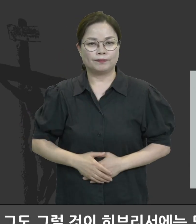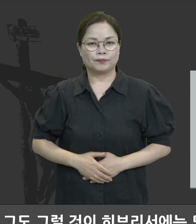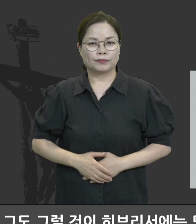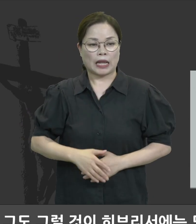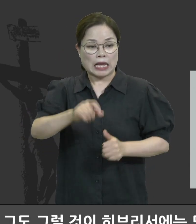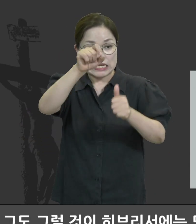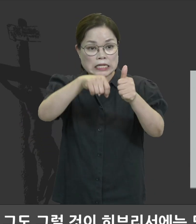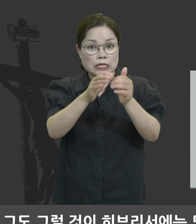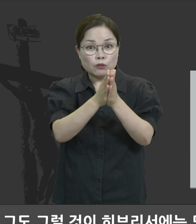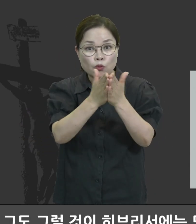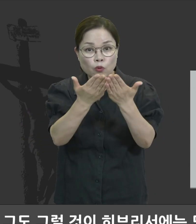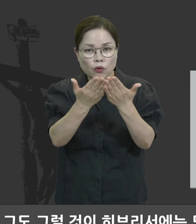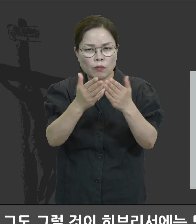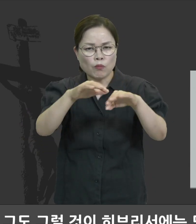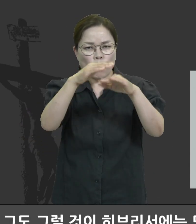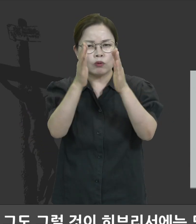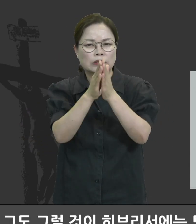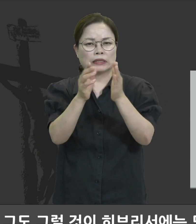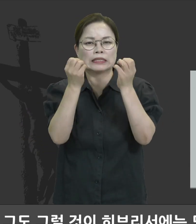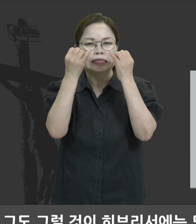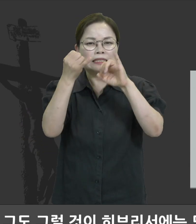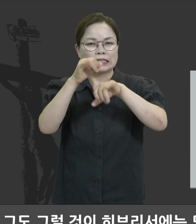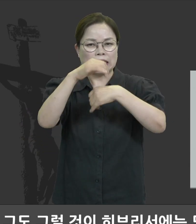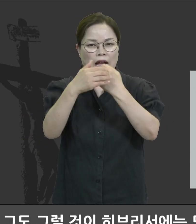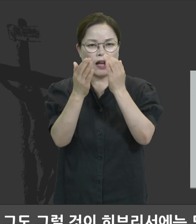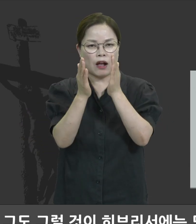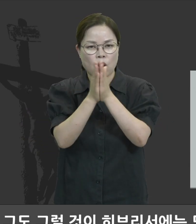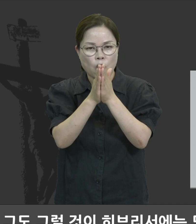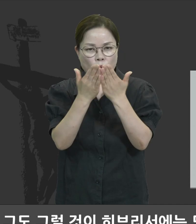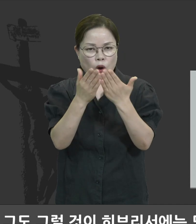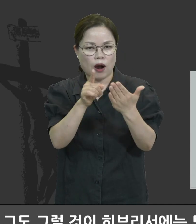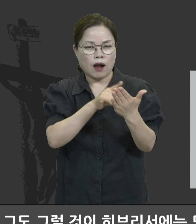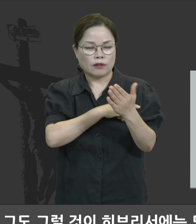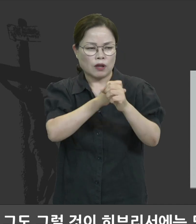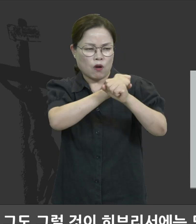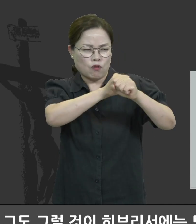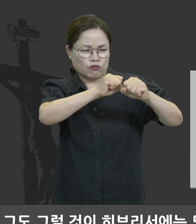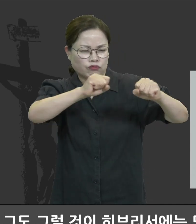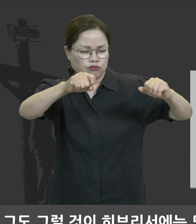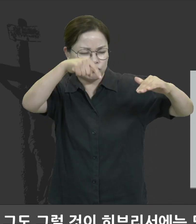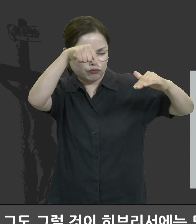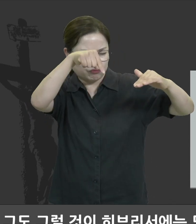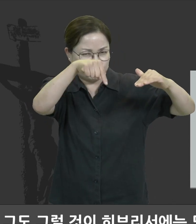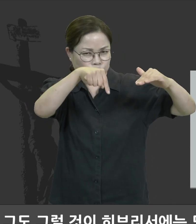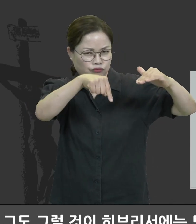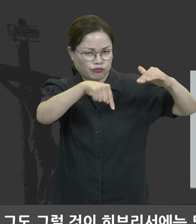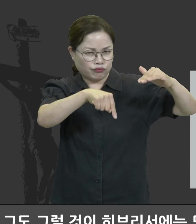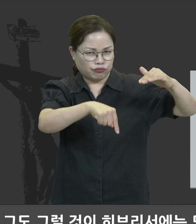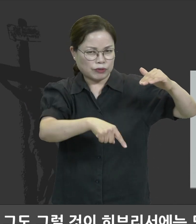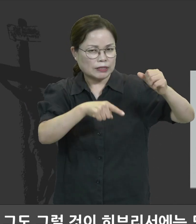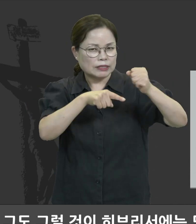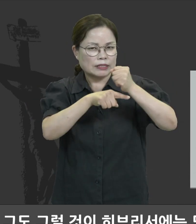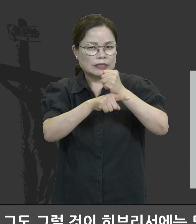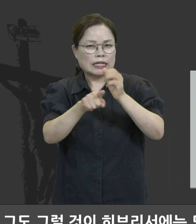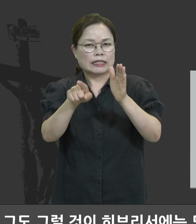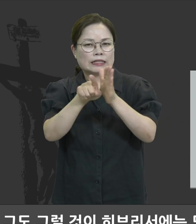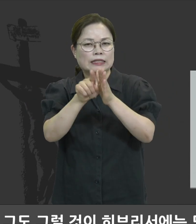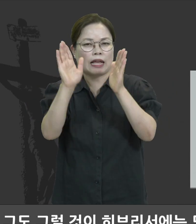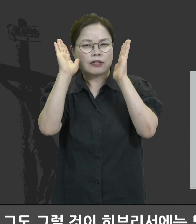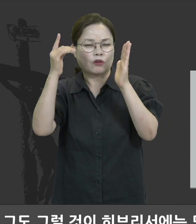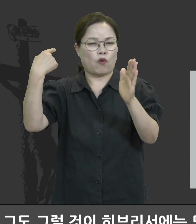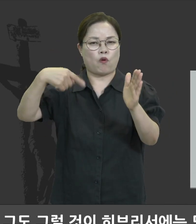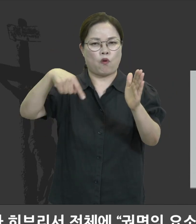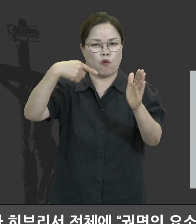것이 히브리서에는 모든 신약 성경 가운데서도 가장 광범위하고 심오한 신학적 가르침이 담겨